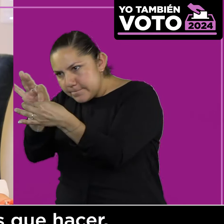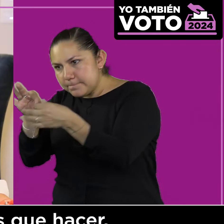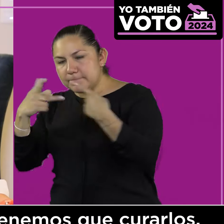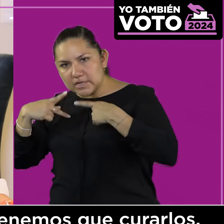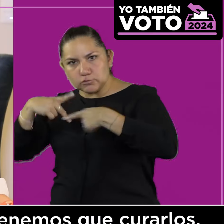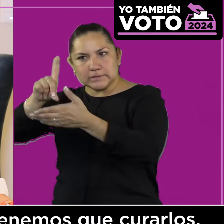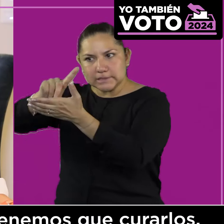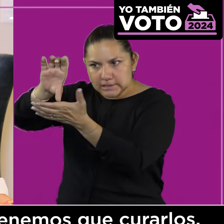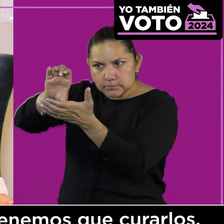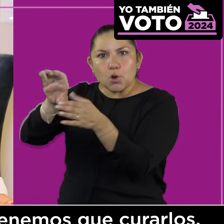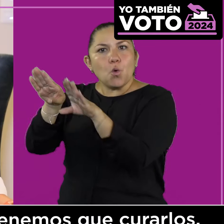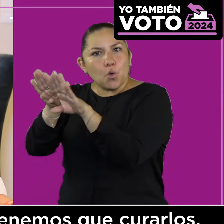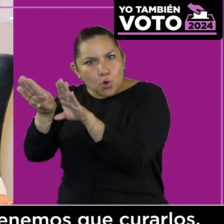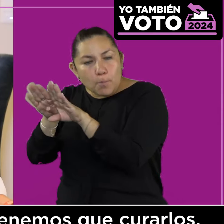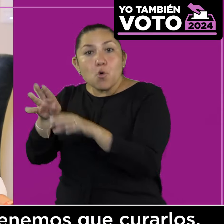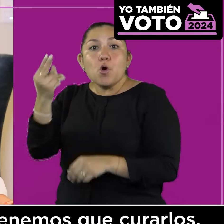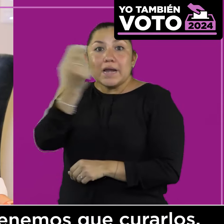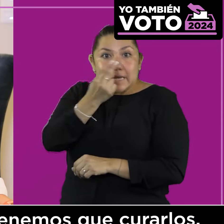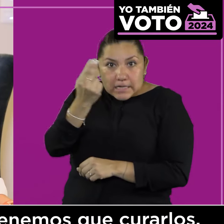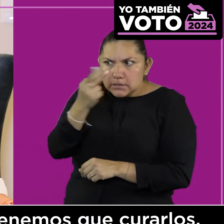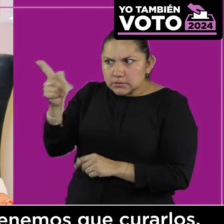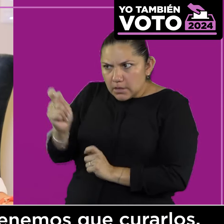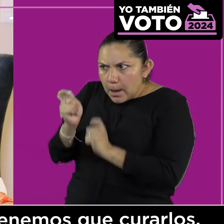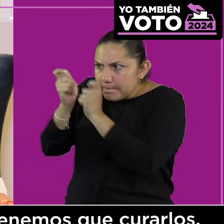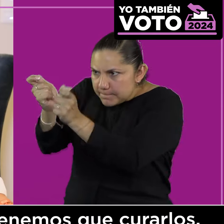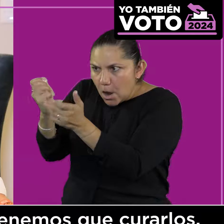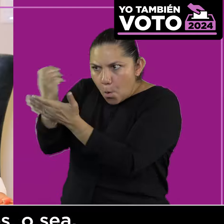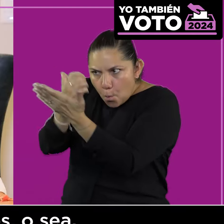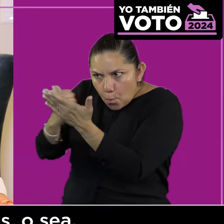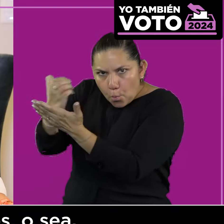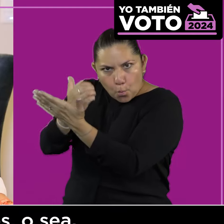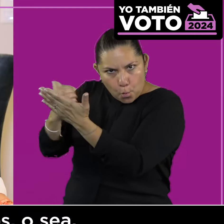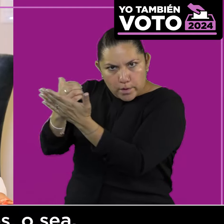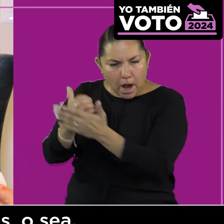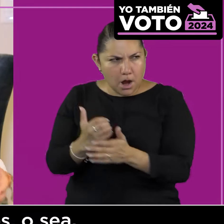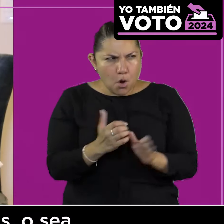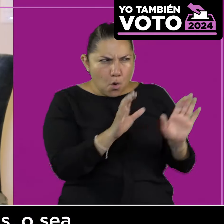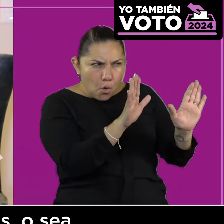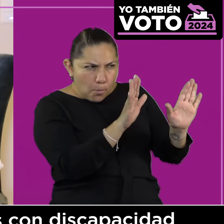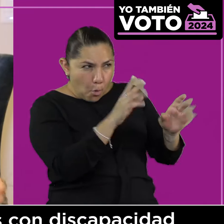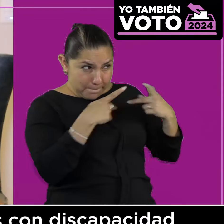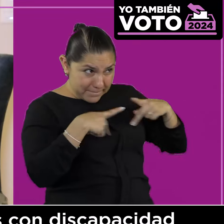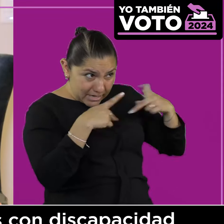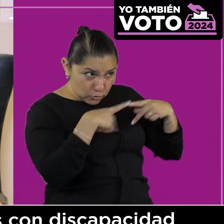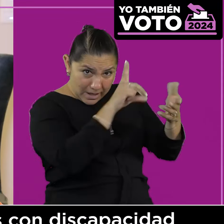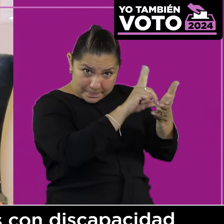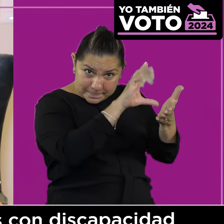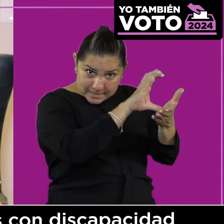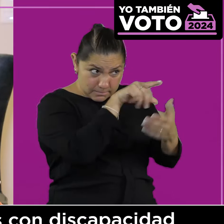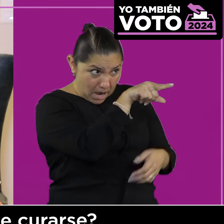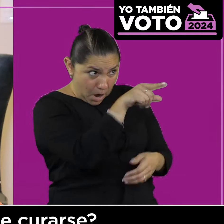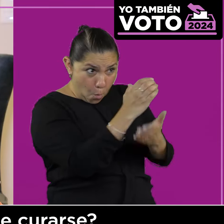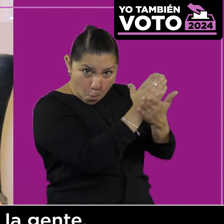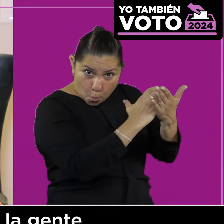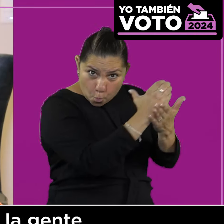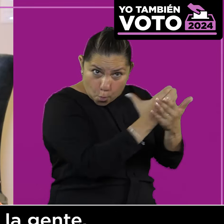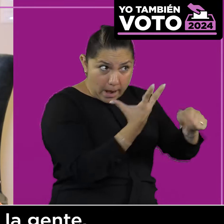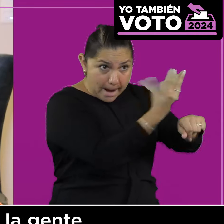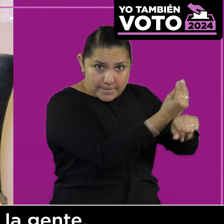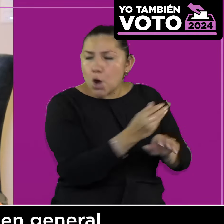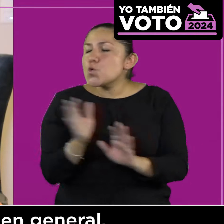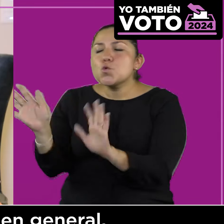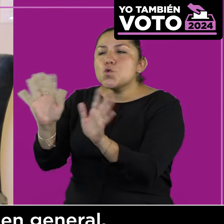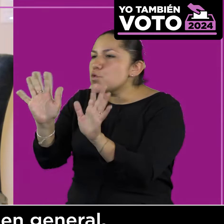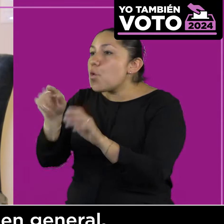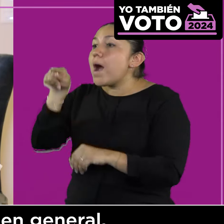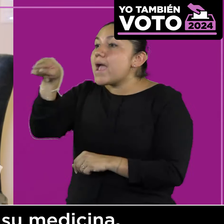hacer pero primero pues tenemos que curarlos y desgraciadamente curarlos piensas que las personas con discapacidad en no no no no a la gente